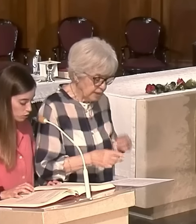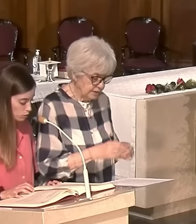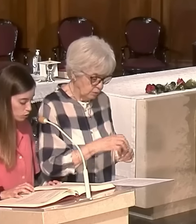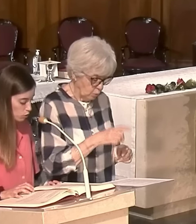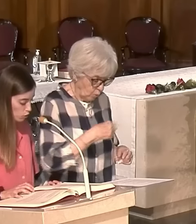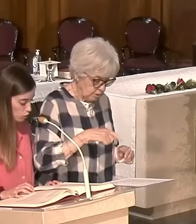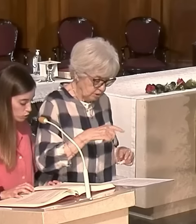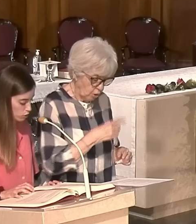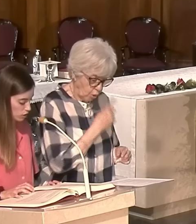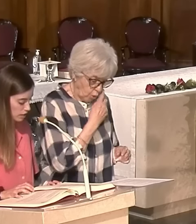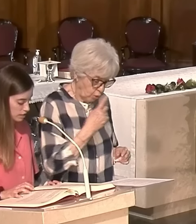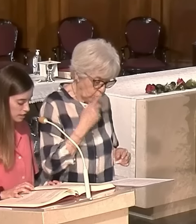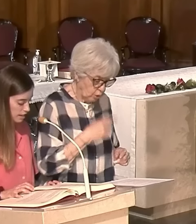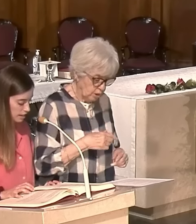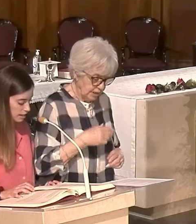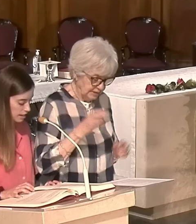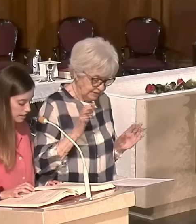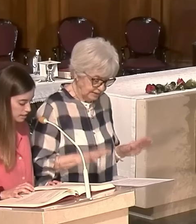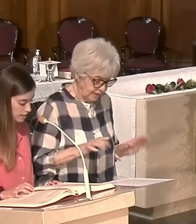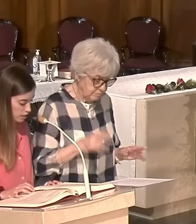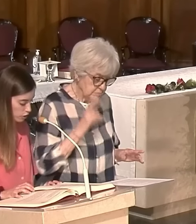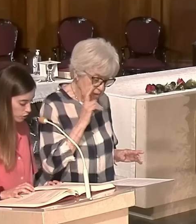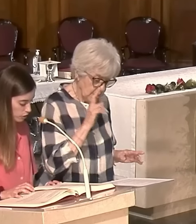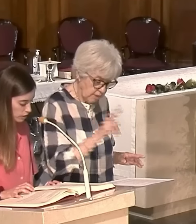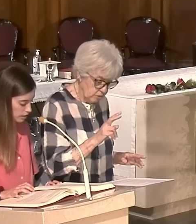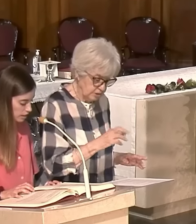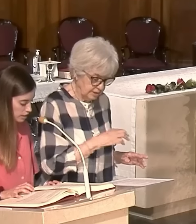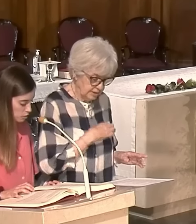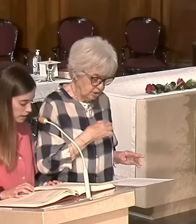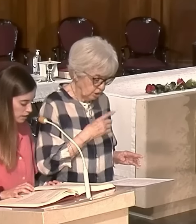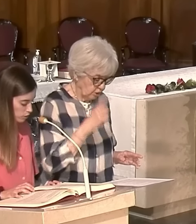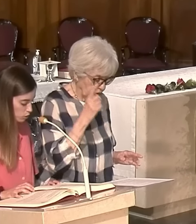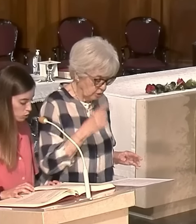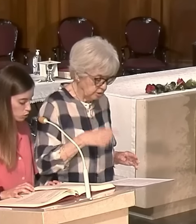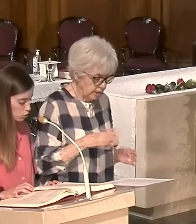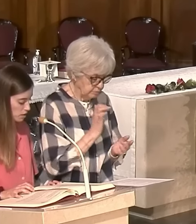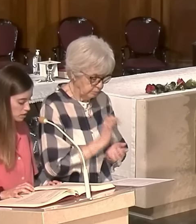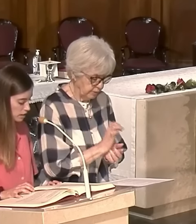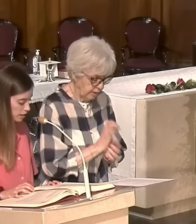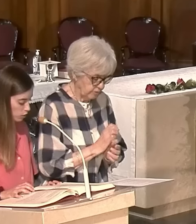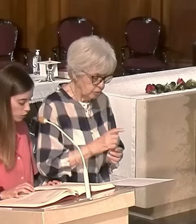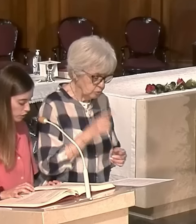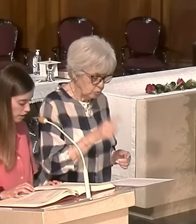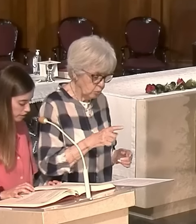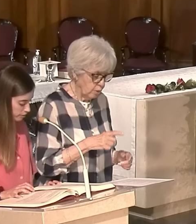Nuestros ojos están en el Señor, esperando su misericordia.